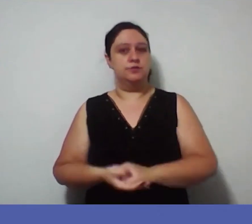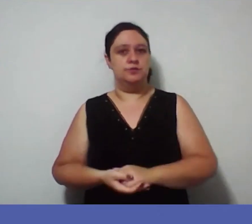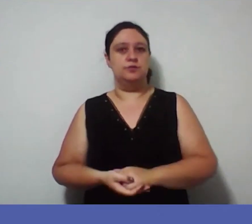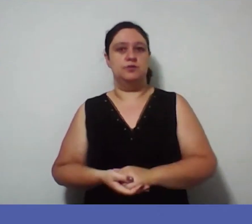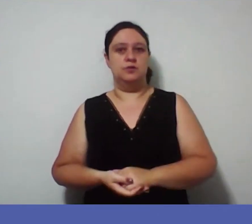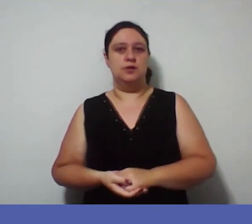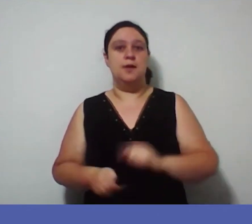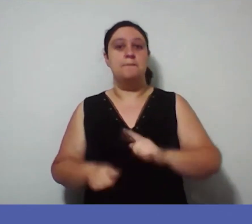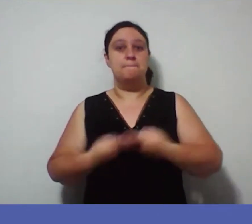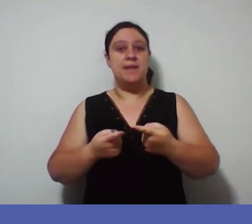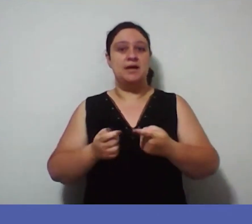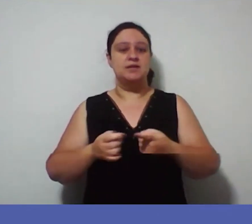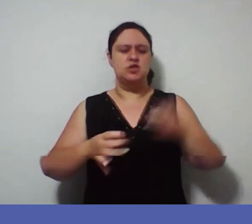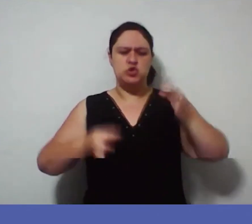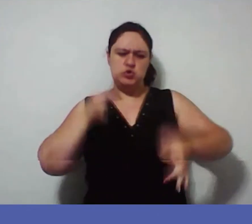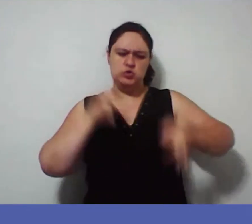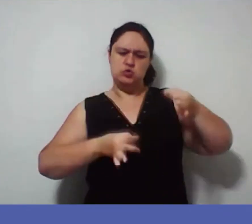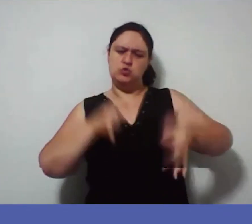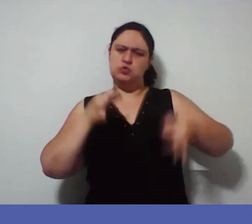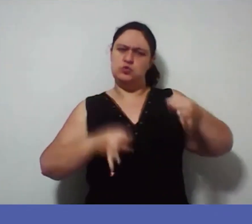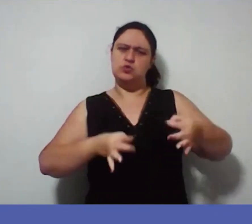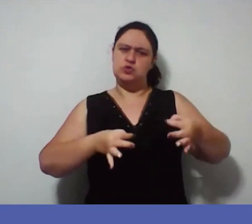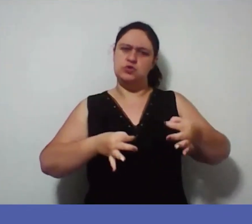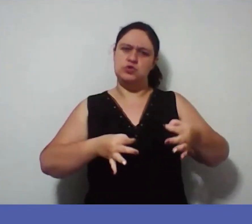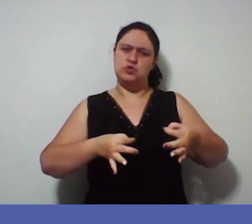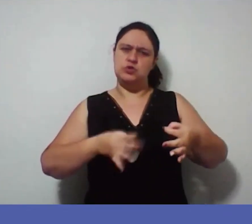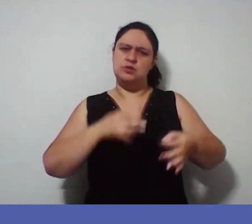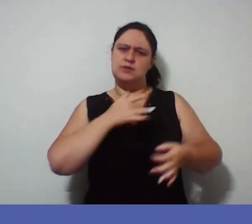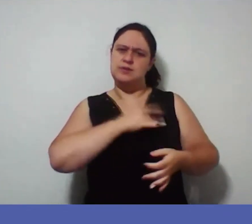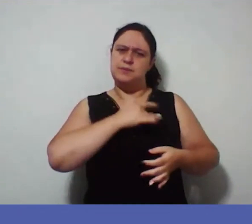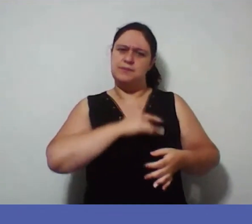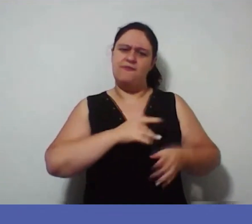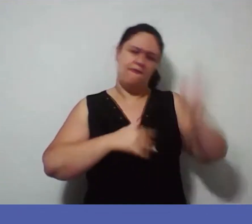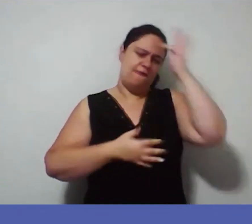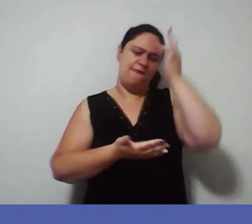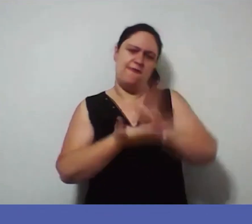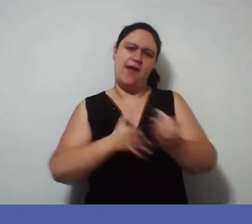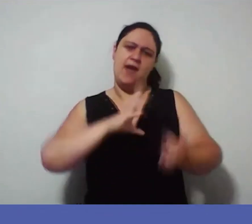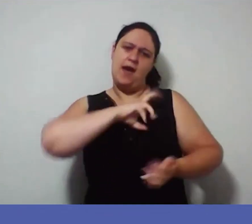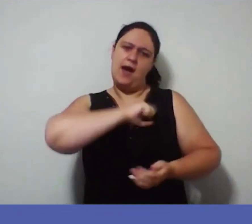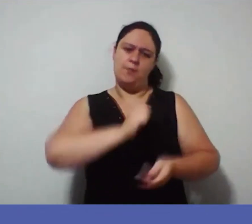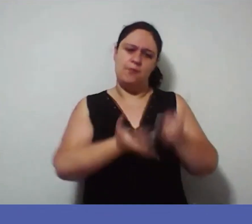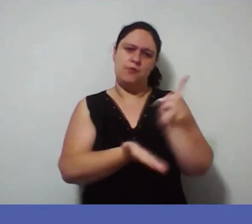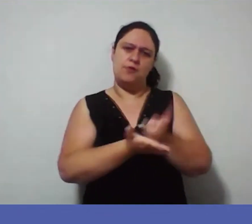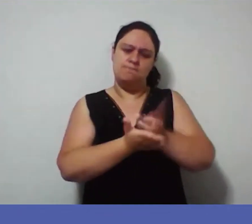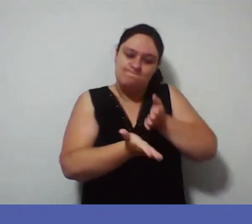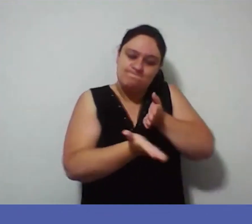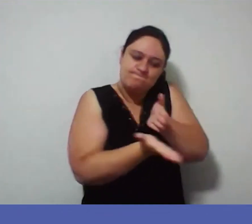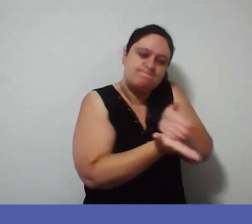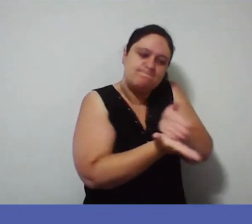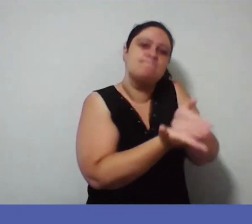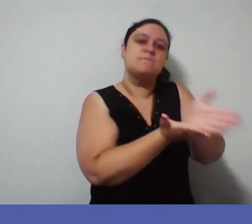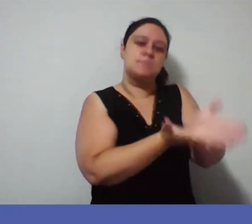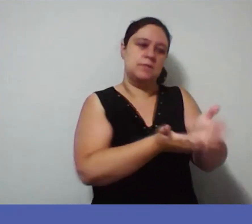justiça, a piedade, a fé, o amor, a constância e a mansidão.